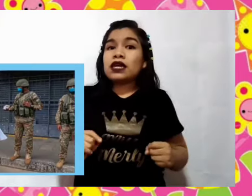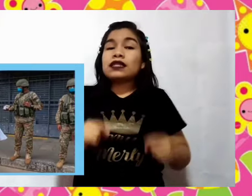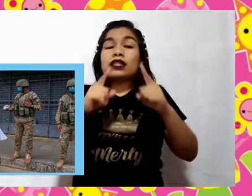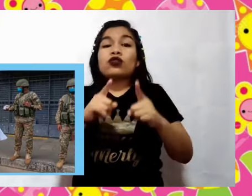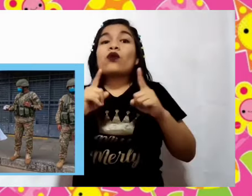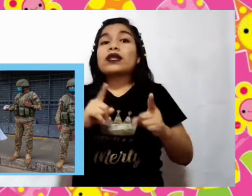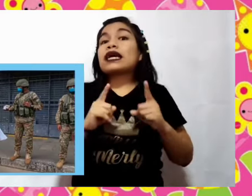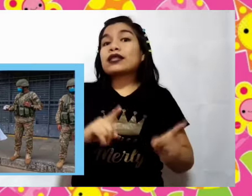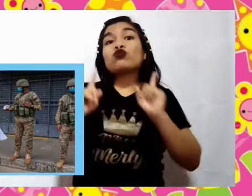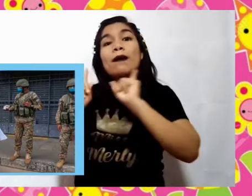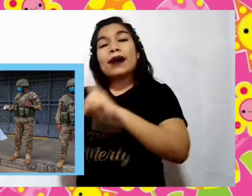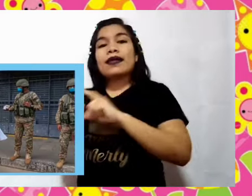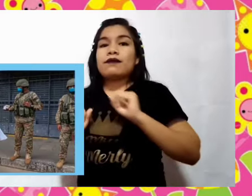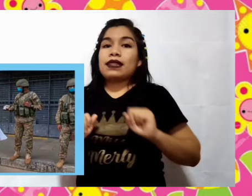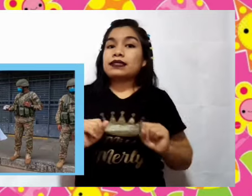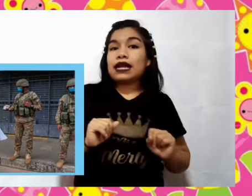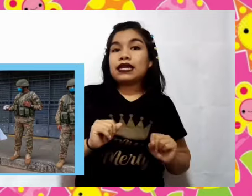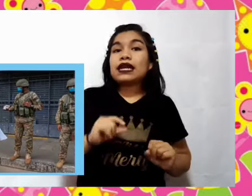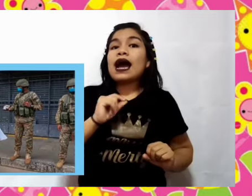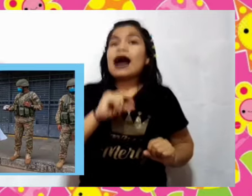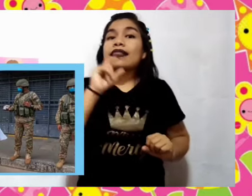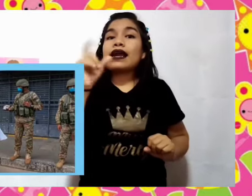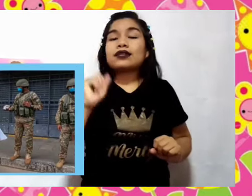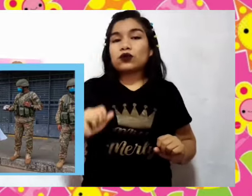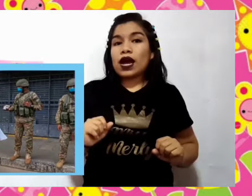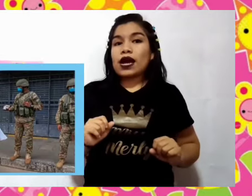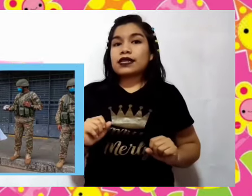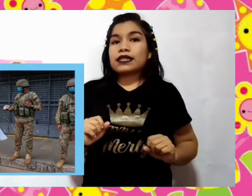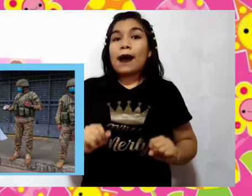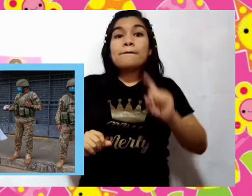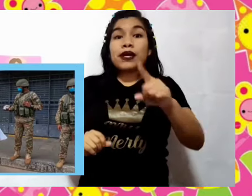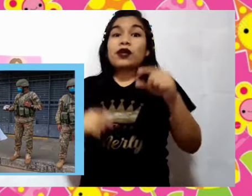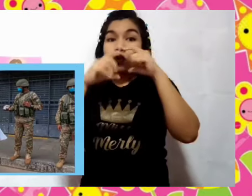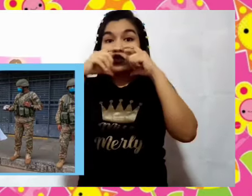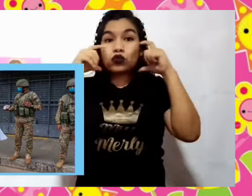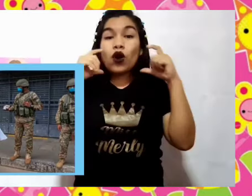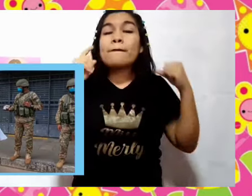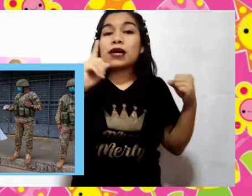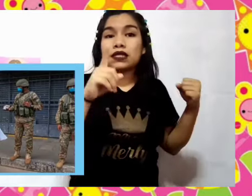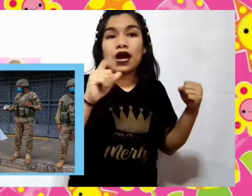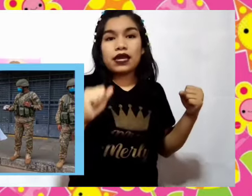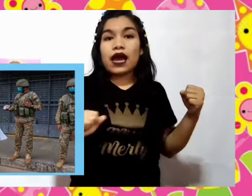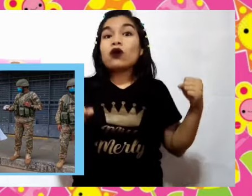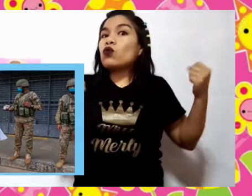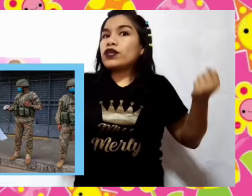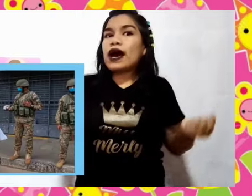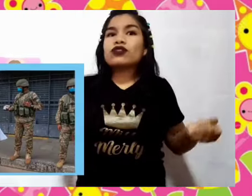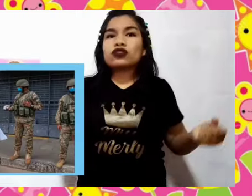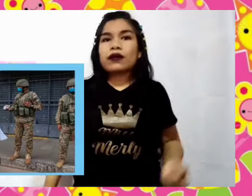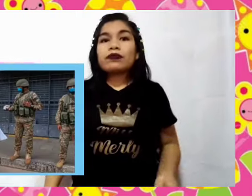sí, teniendo en cuenta que tu mamá debe de salir a darles una galleta, pero con su mascarilla,